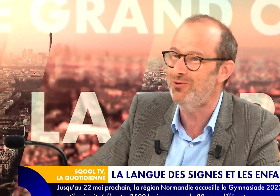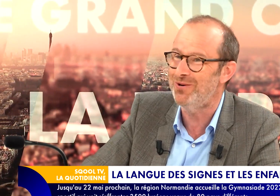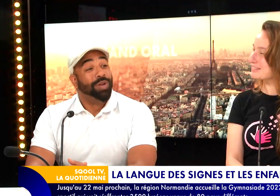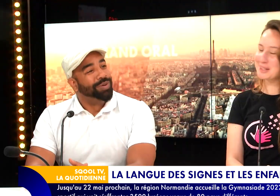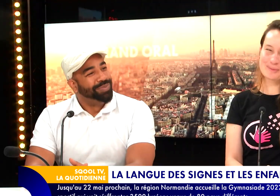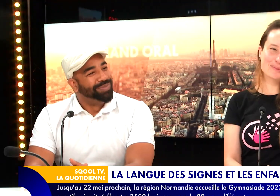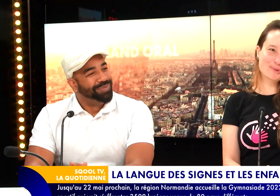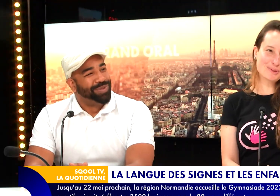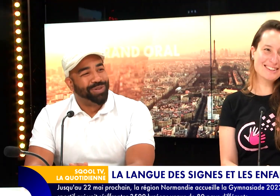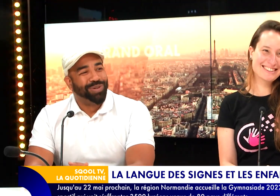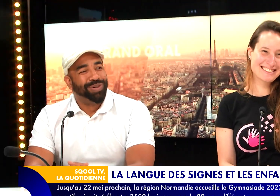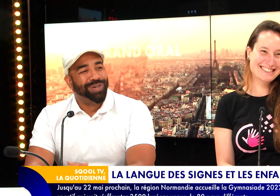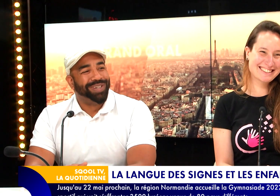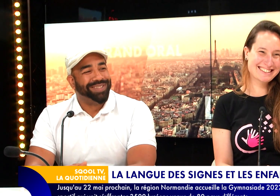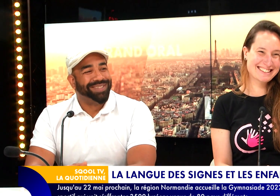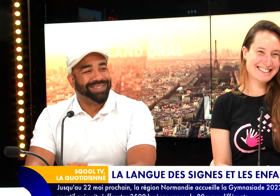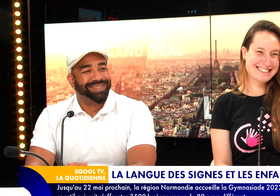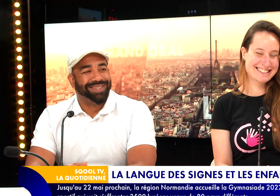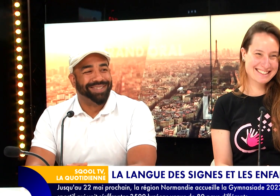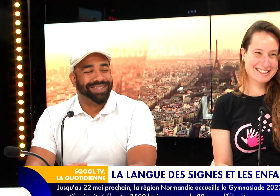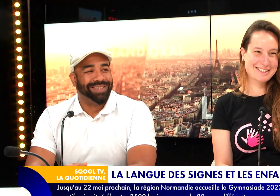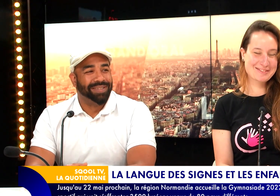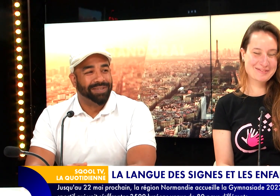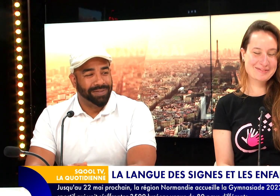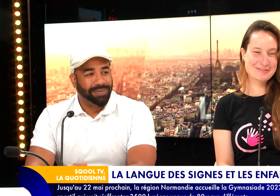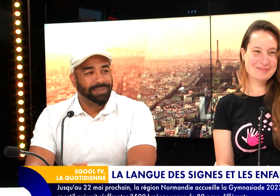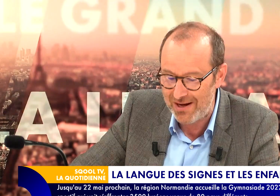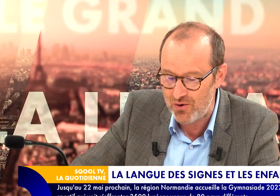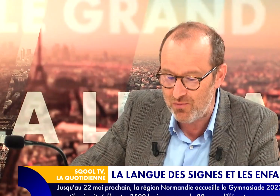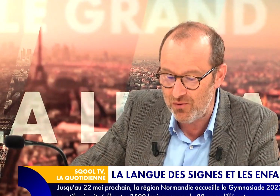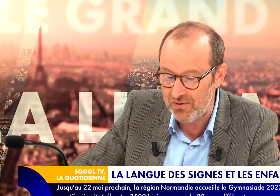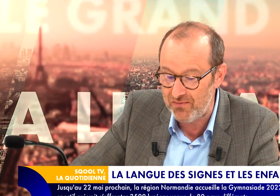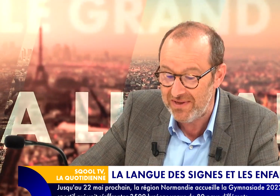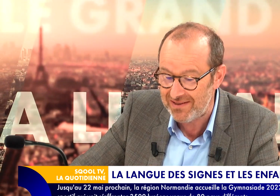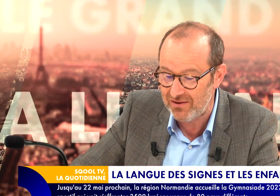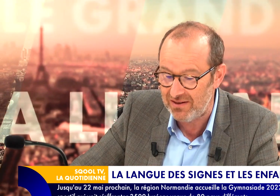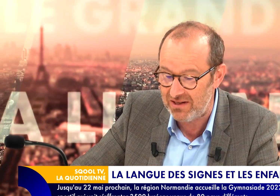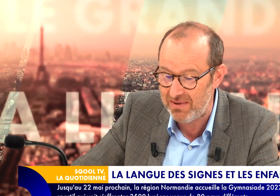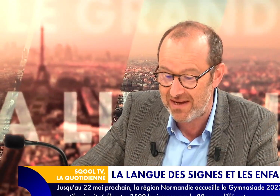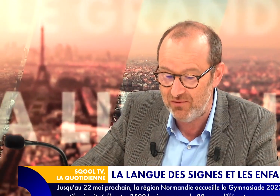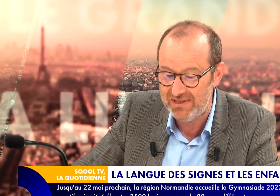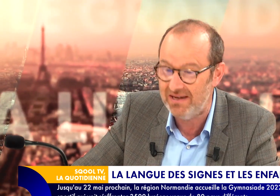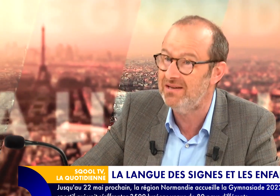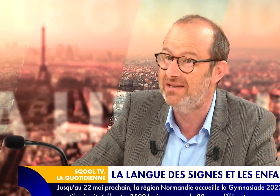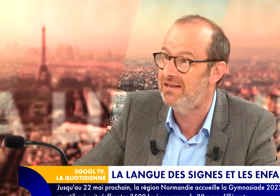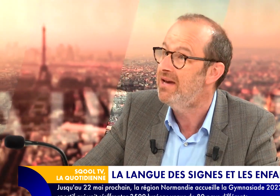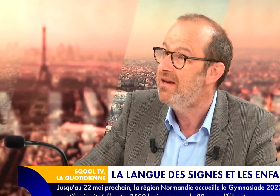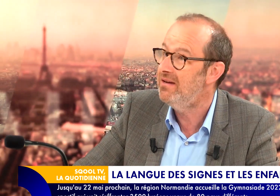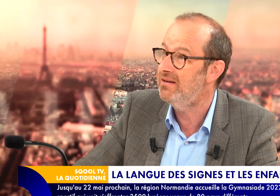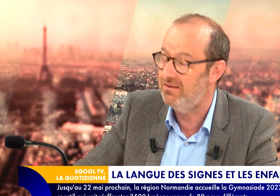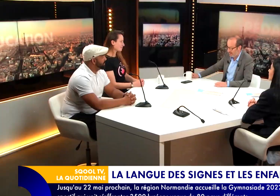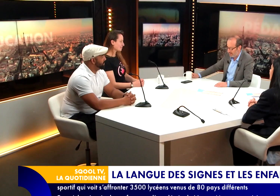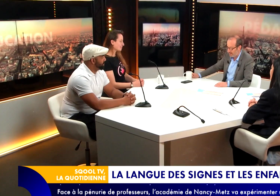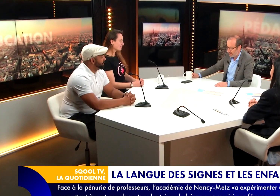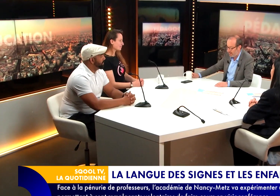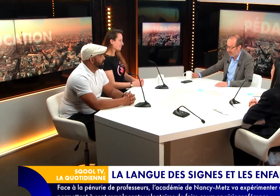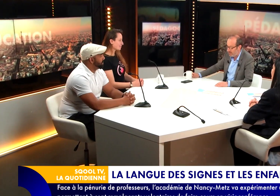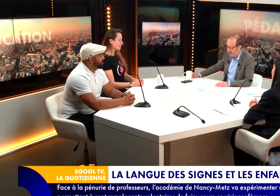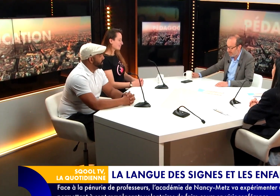Bonjour. Bonjour. De Sign Event, un collectif dont on va dire quelques mots. Vous venez de sortir chez Bayer Music un CD et un DVD, ça s'appelle « J'aime,